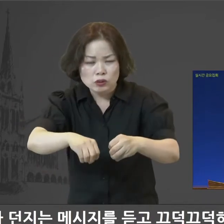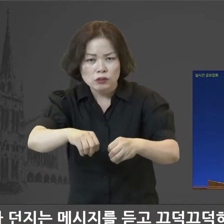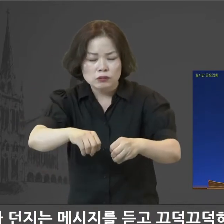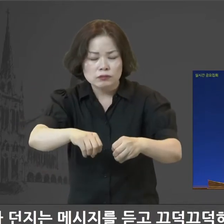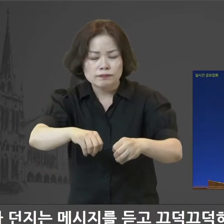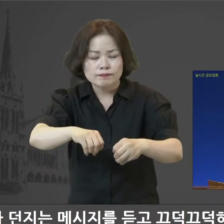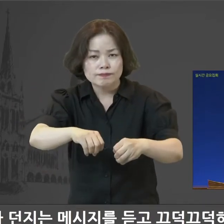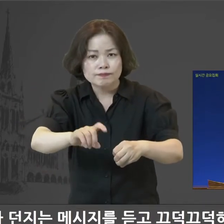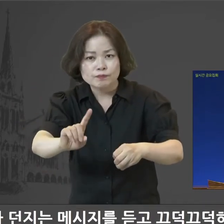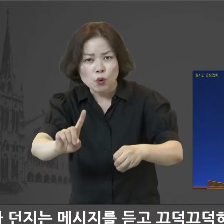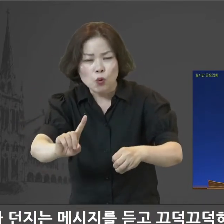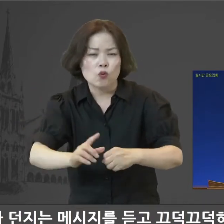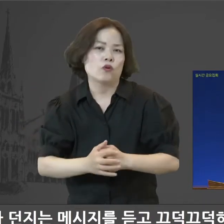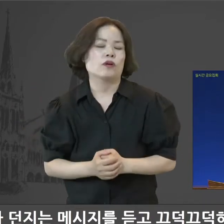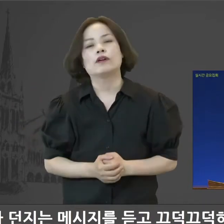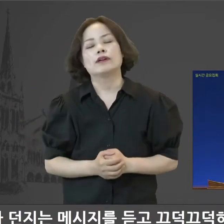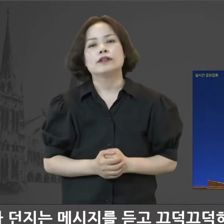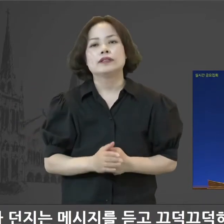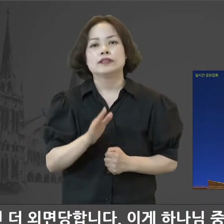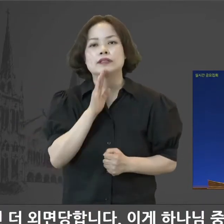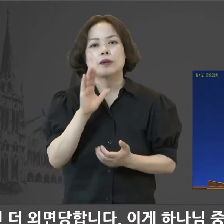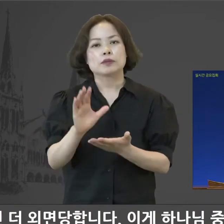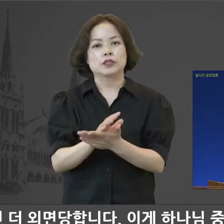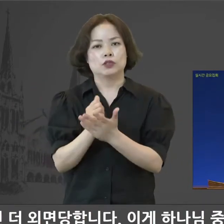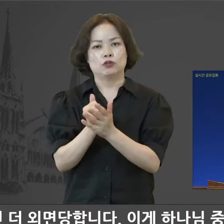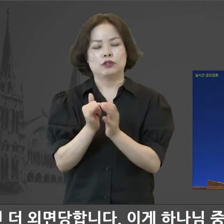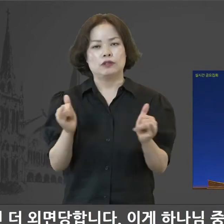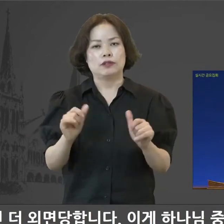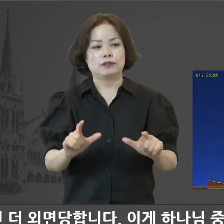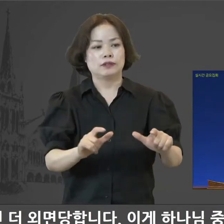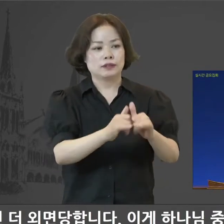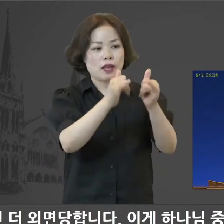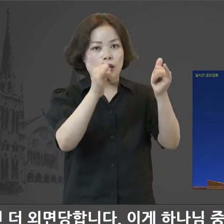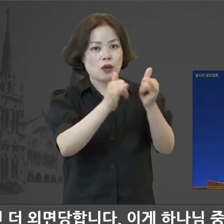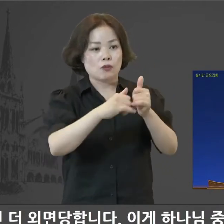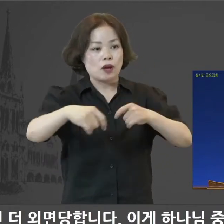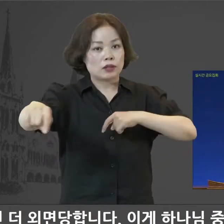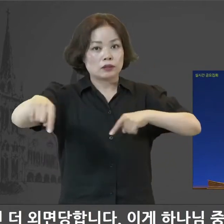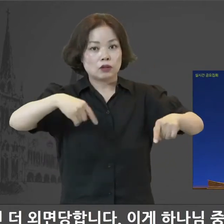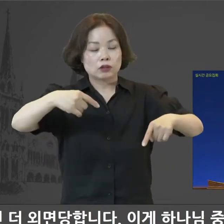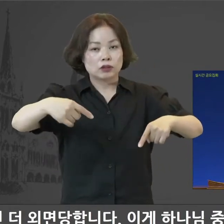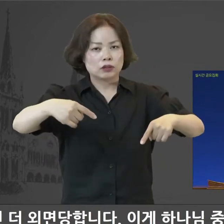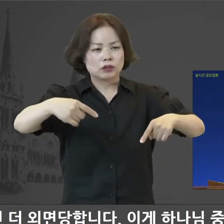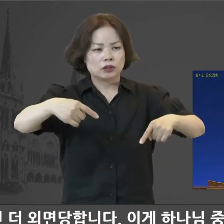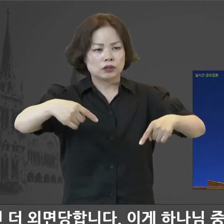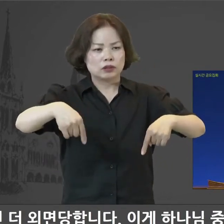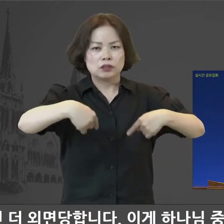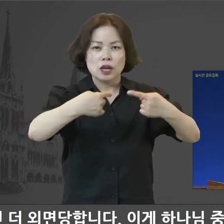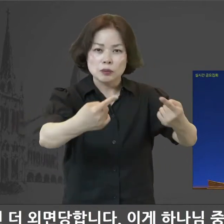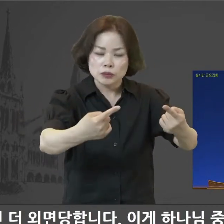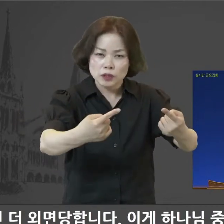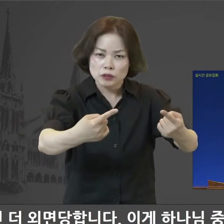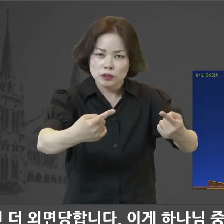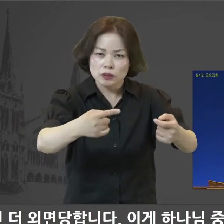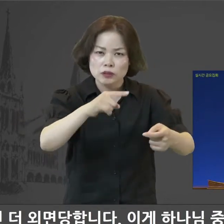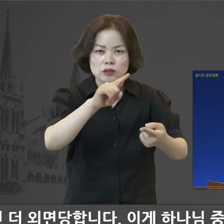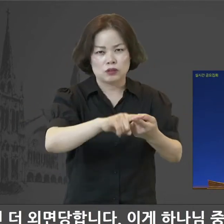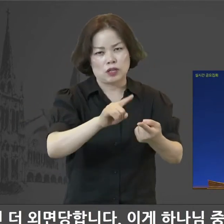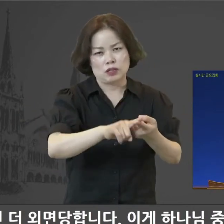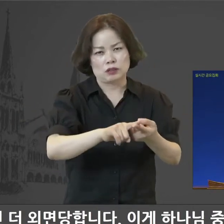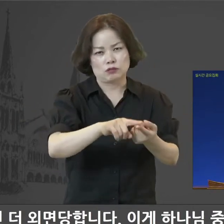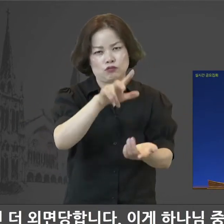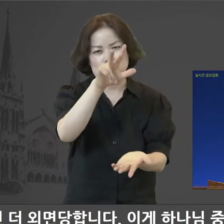보세요. 무엇이 참 그리스도인의 사회와 정치 참여 방법인가를 놓치기 때문에 발생하는 문제인